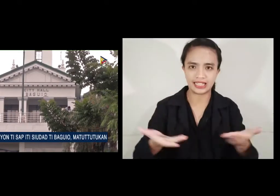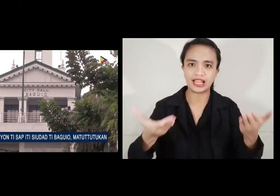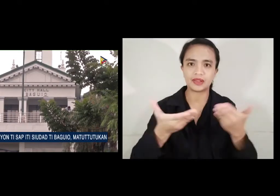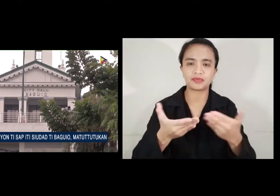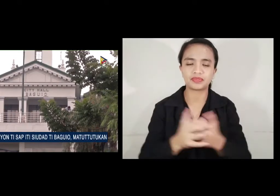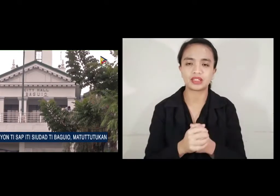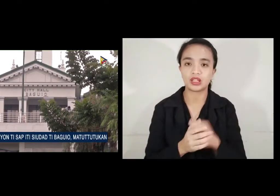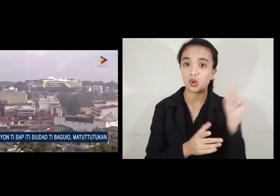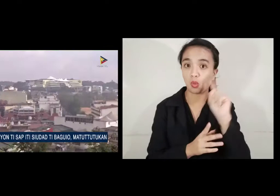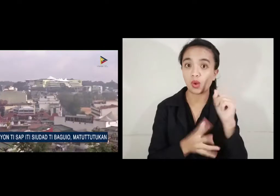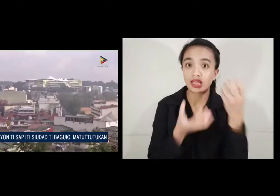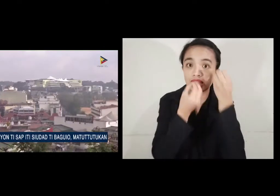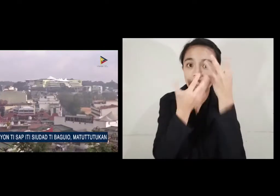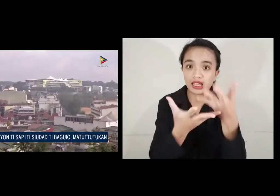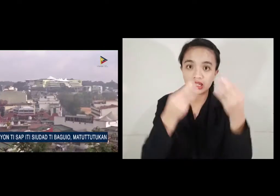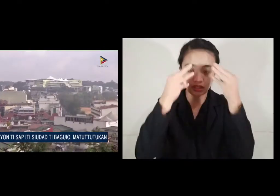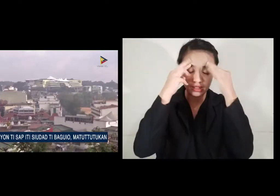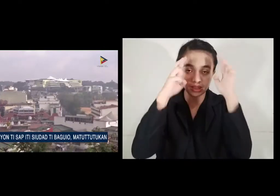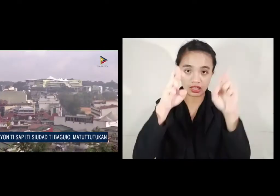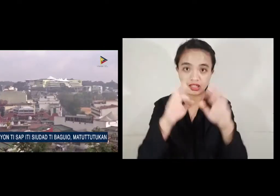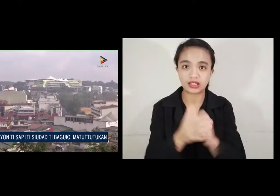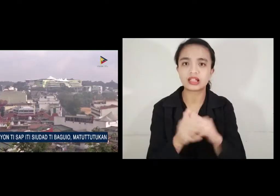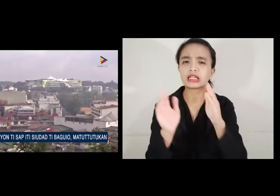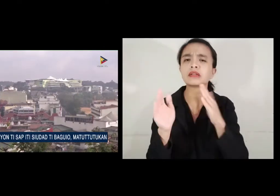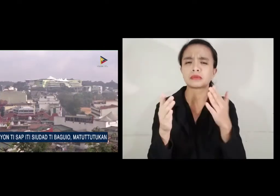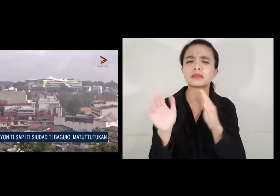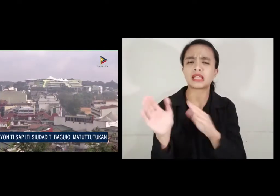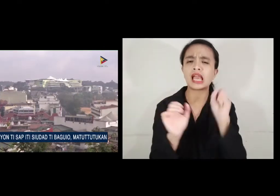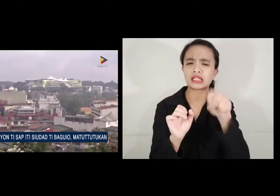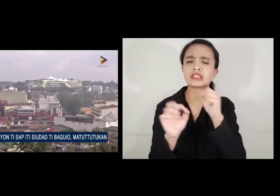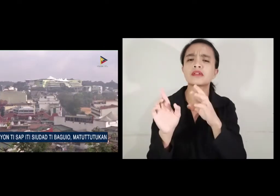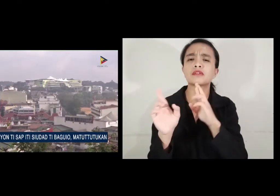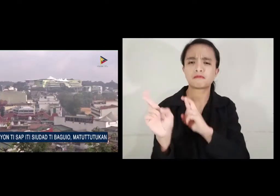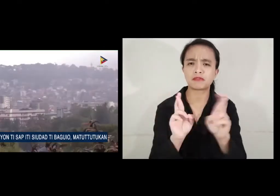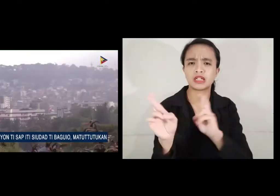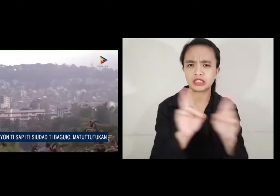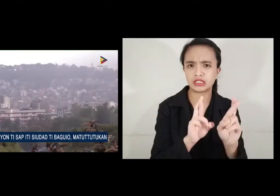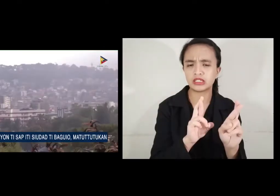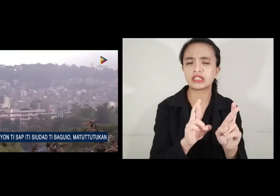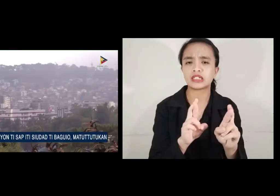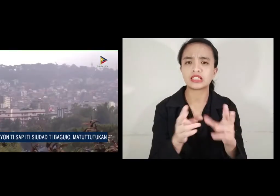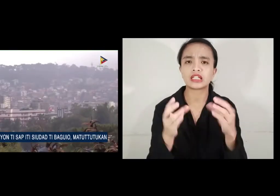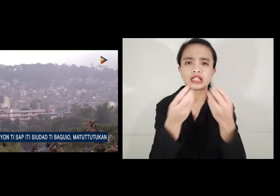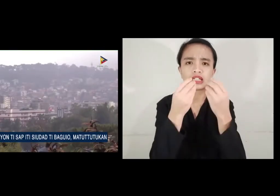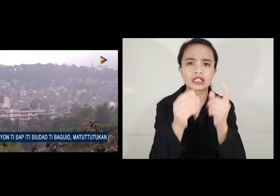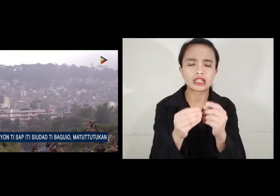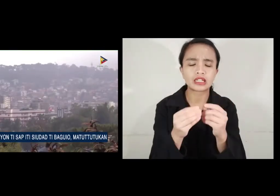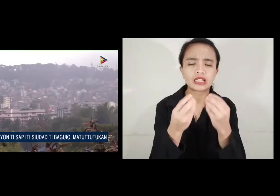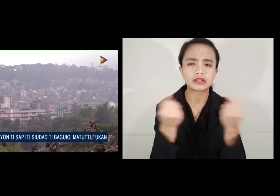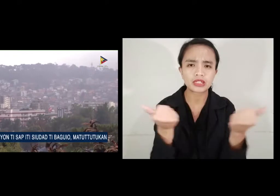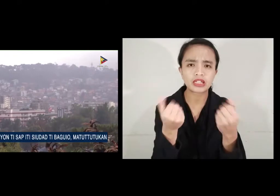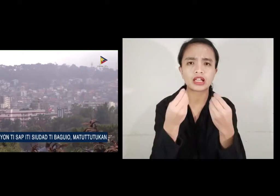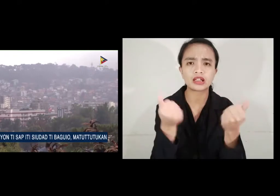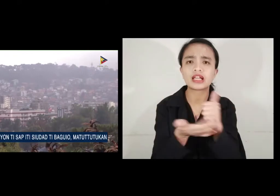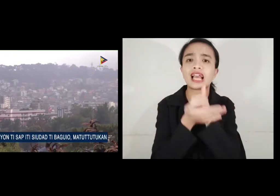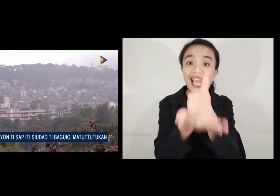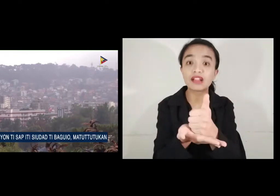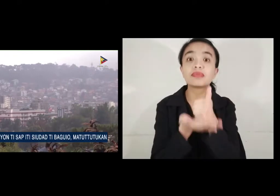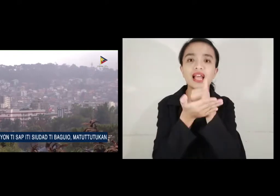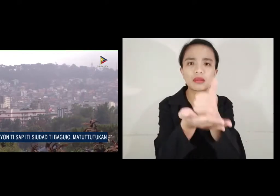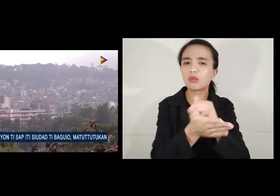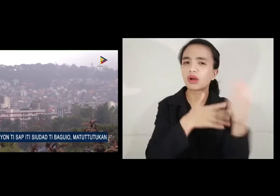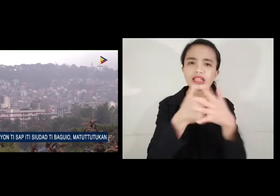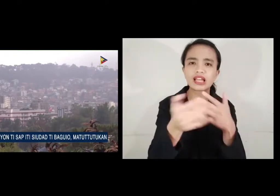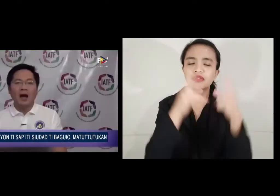quarantine ditoy lokalidad in waragawag ti ama ti syudad a nakasagana latta dagitoy nga agtulnog iti agbalin a desisyon ti